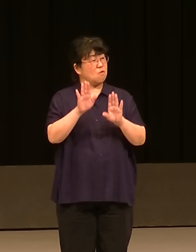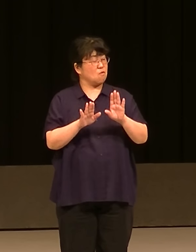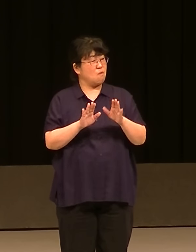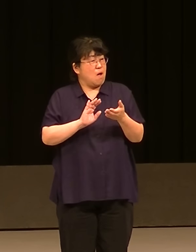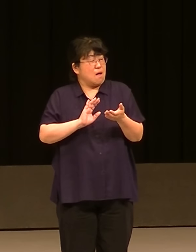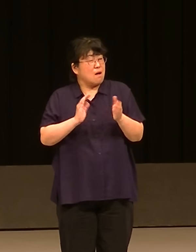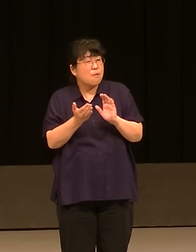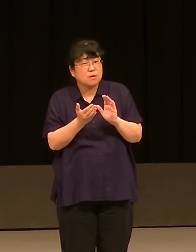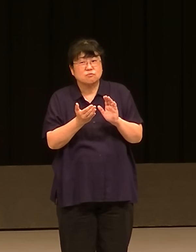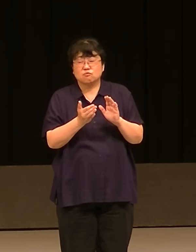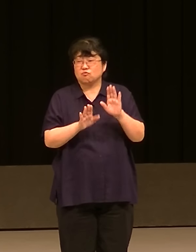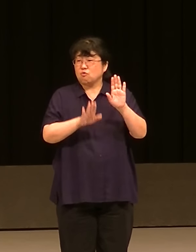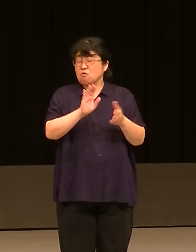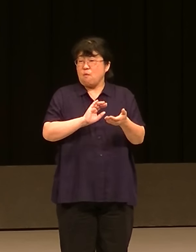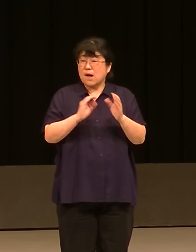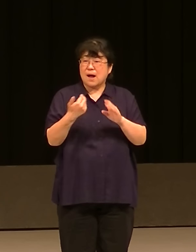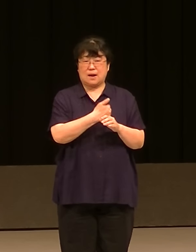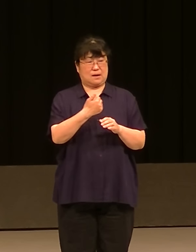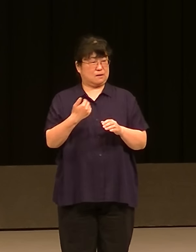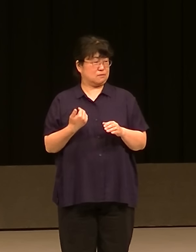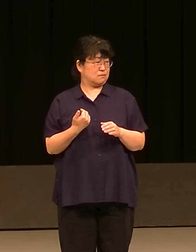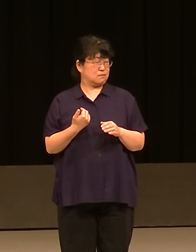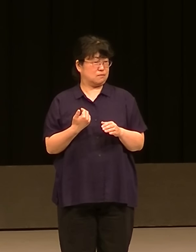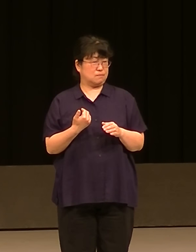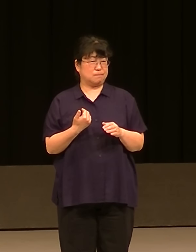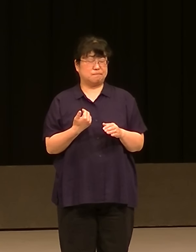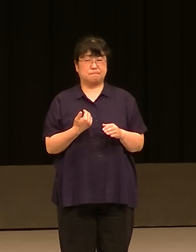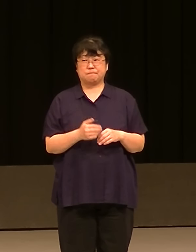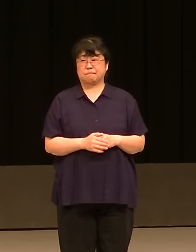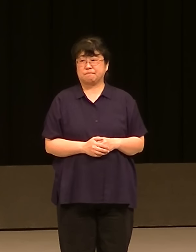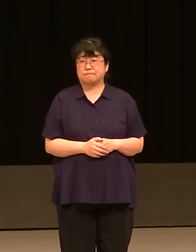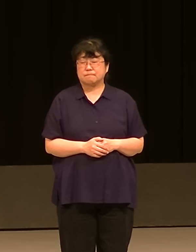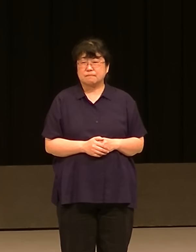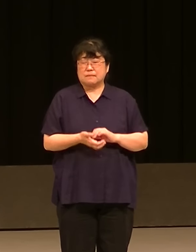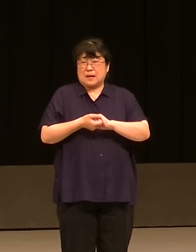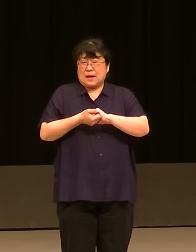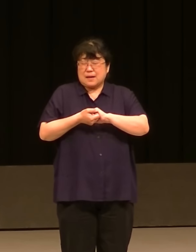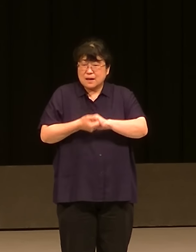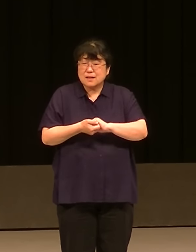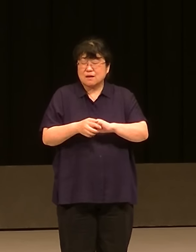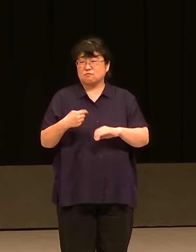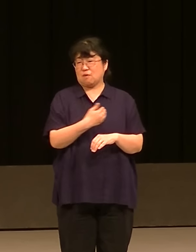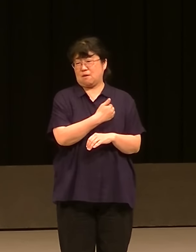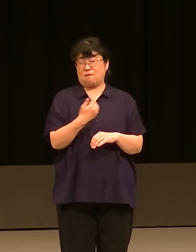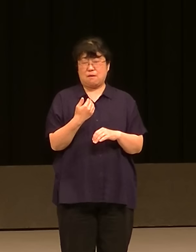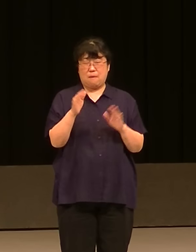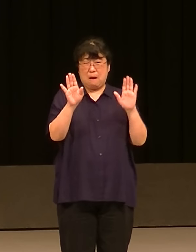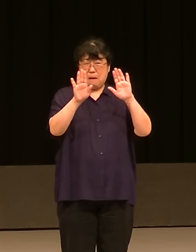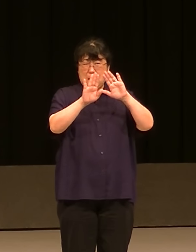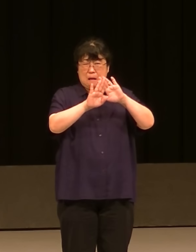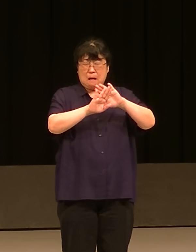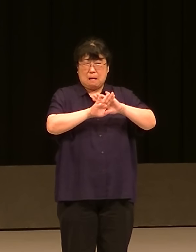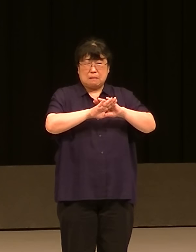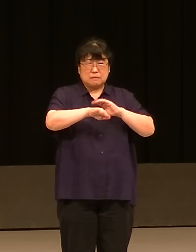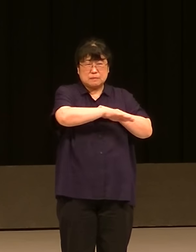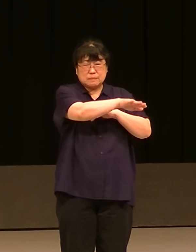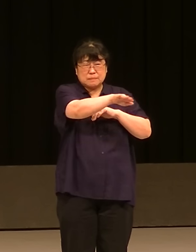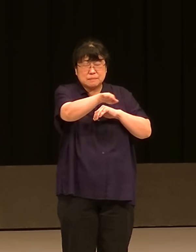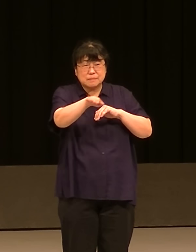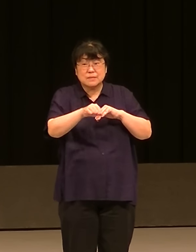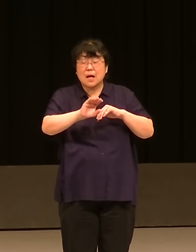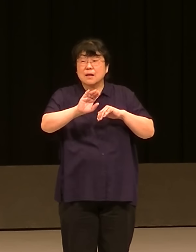る、状況は変えられるということでございまして、必ずや我々は闇に、囲まれておりますけれども